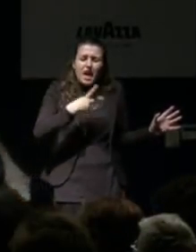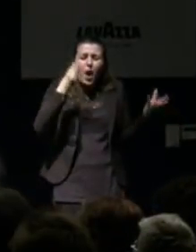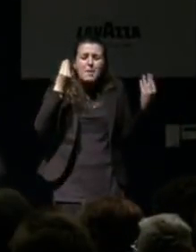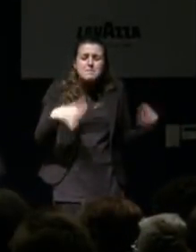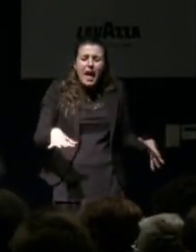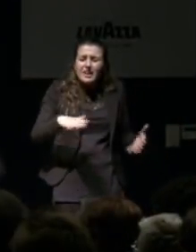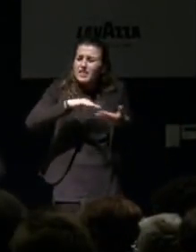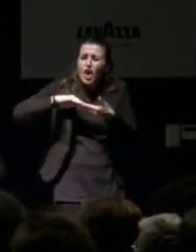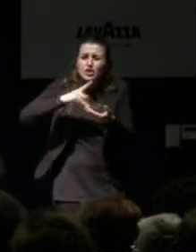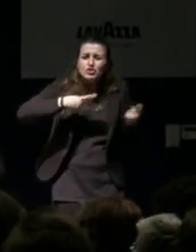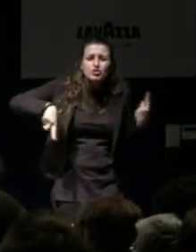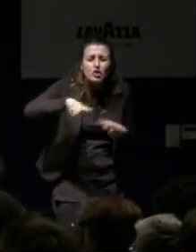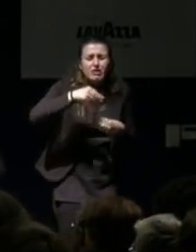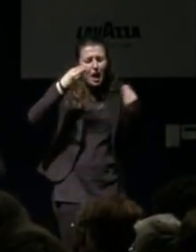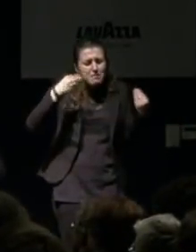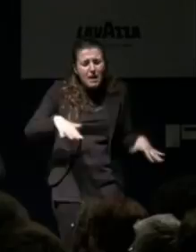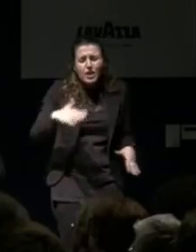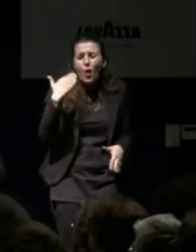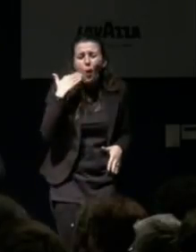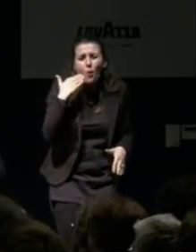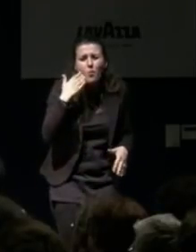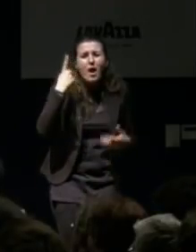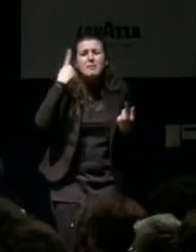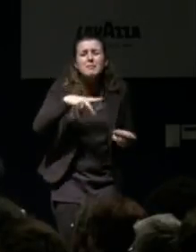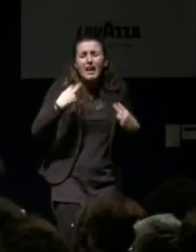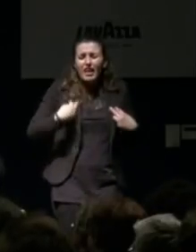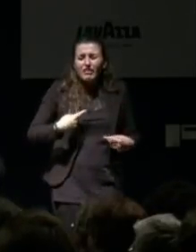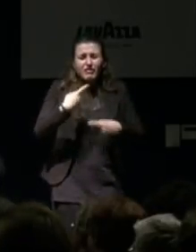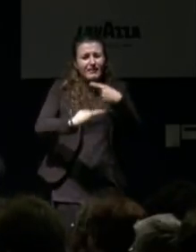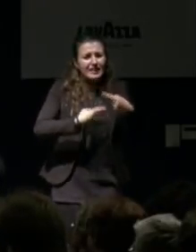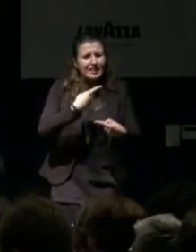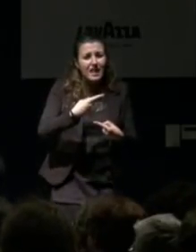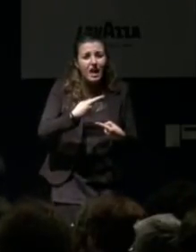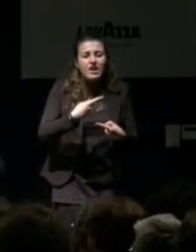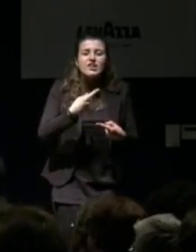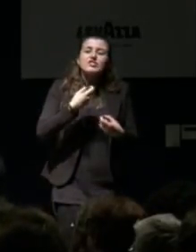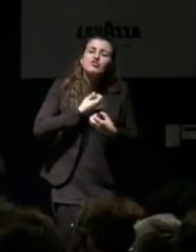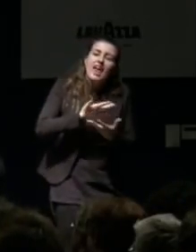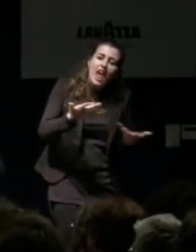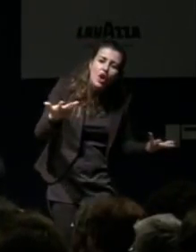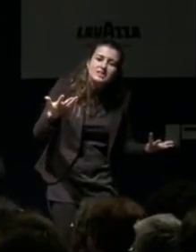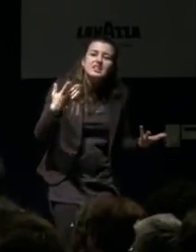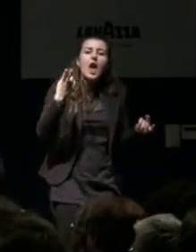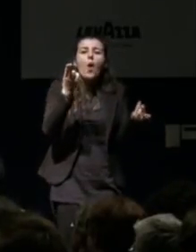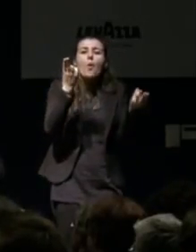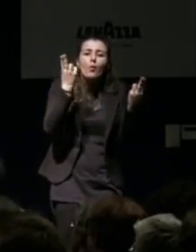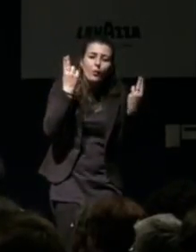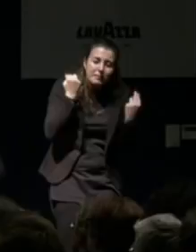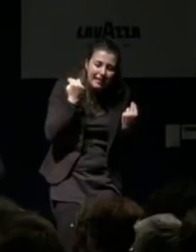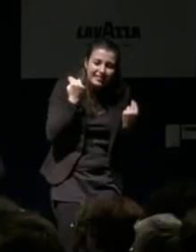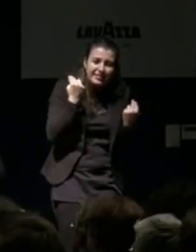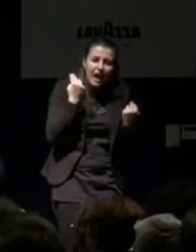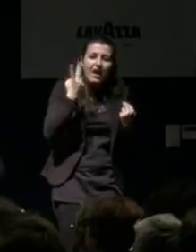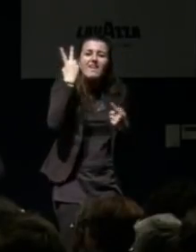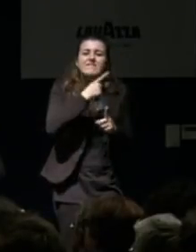la perdita di un uomo che si è speso per i suoi simili con generosità e umiltà affrontando gli eventi ostili